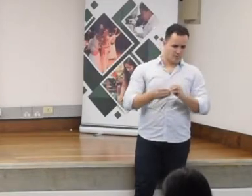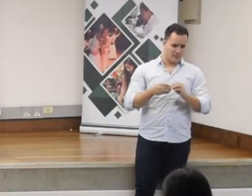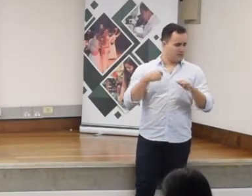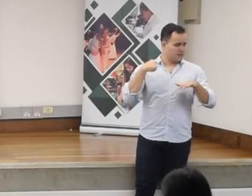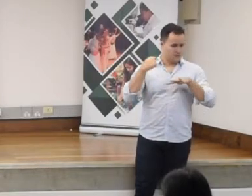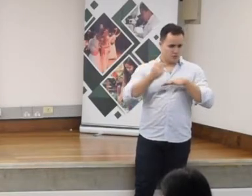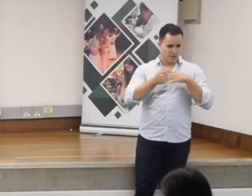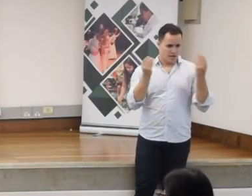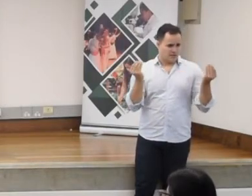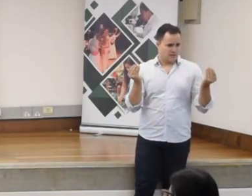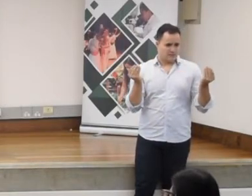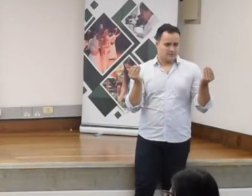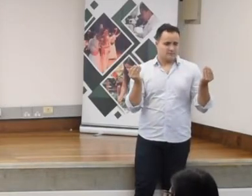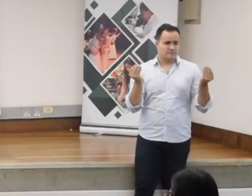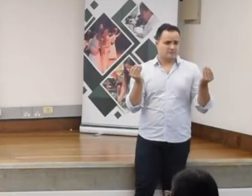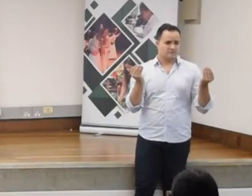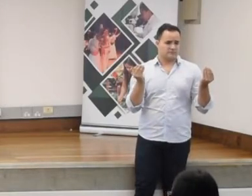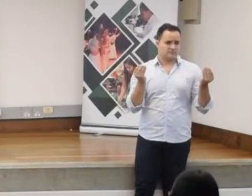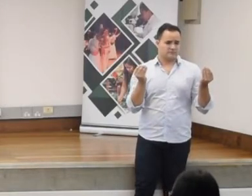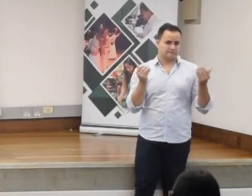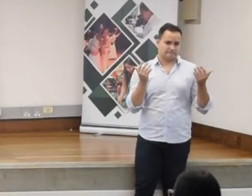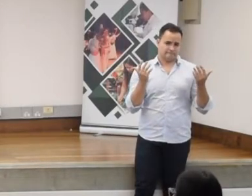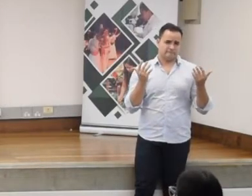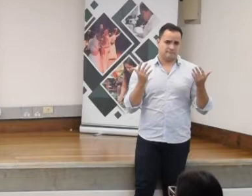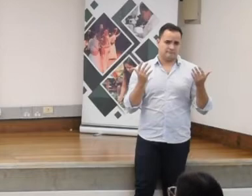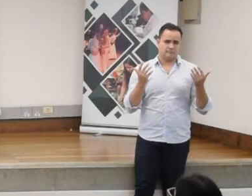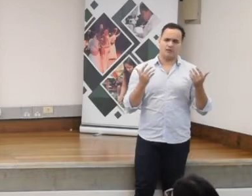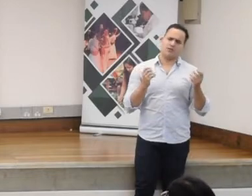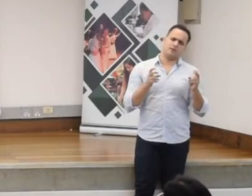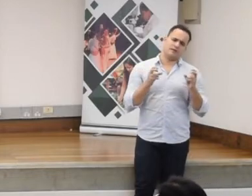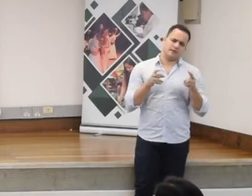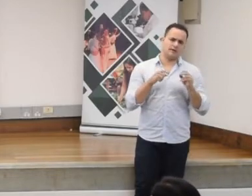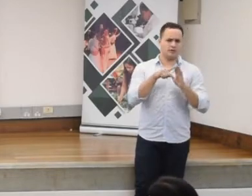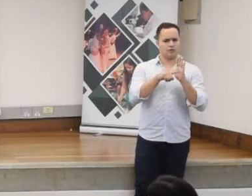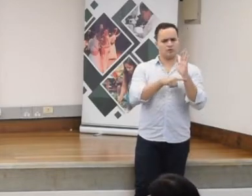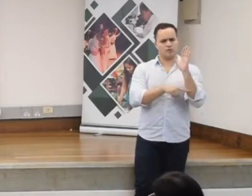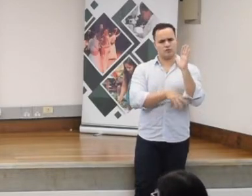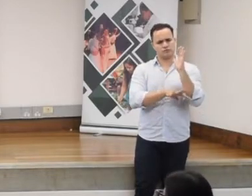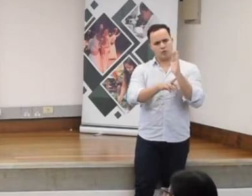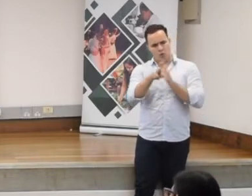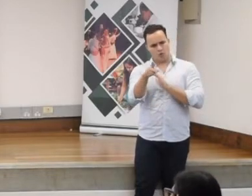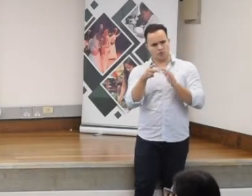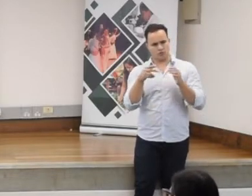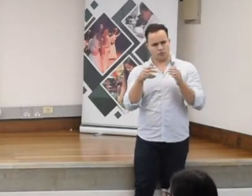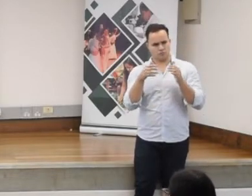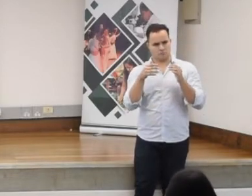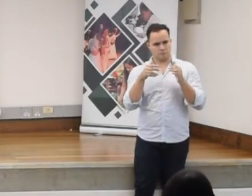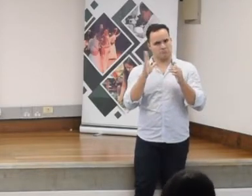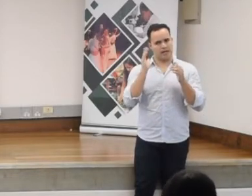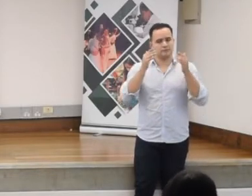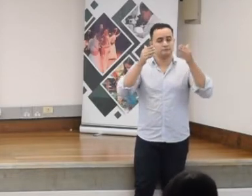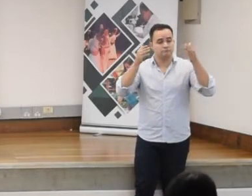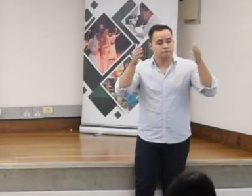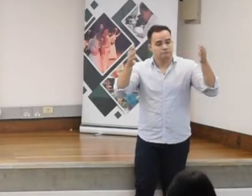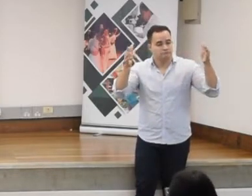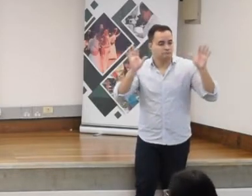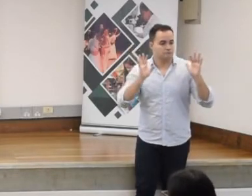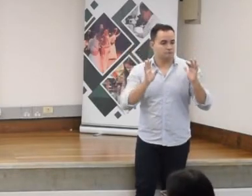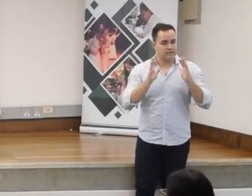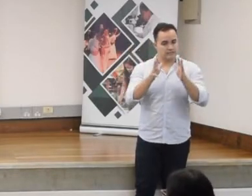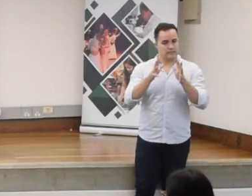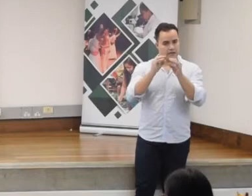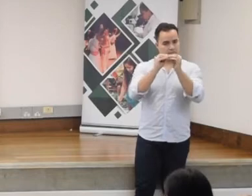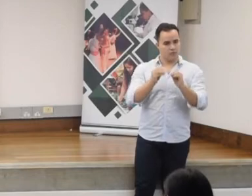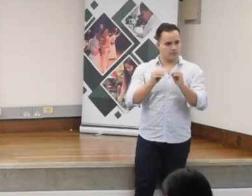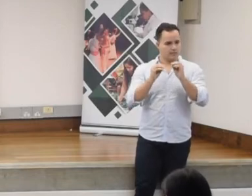muy tradicionales, aunque también se reconoce que hay unos currículos un poco más abiertos y sus formas de enseñar